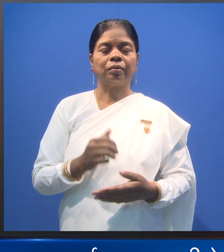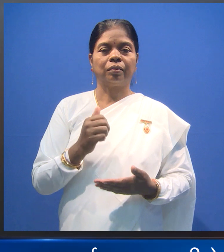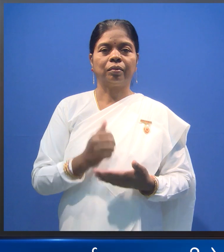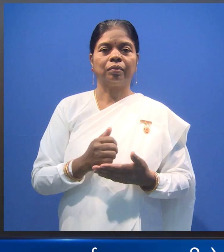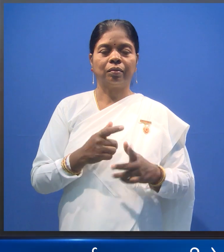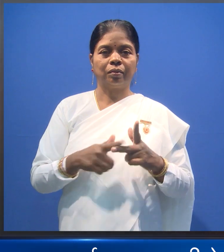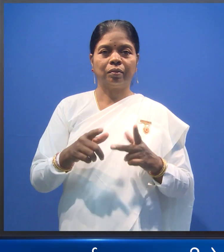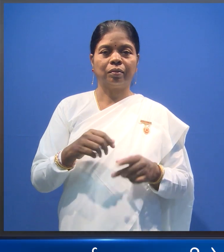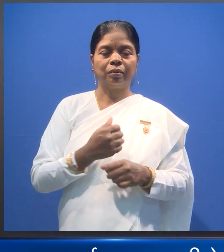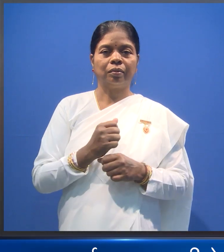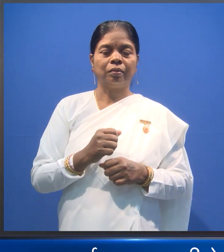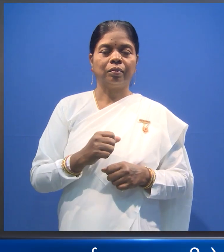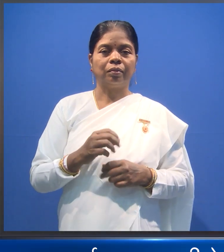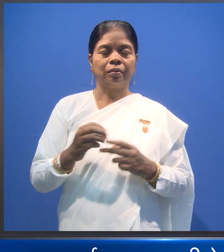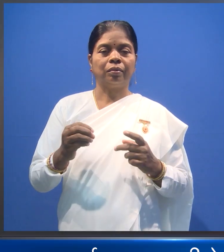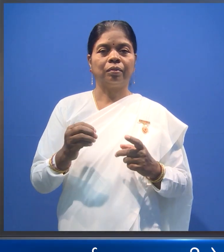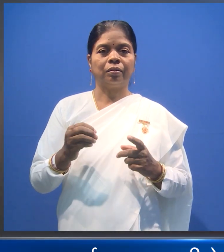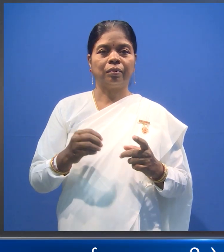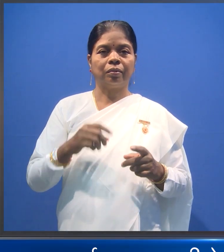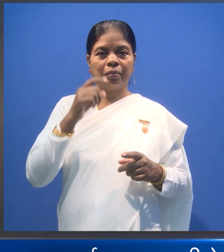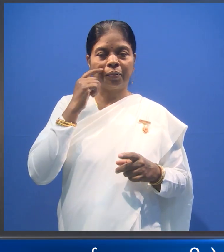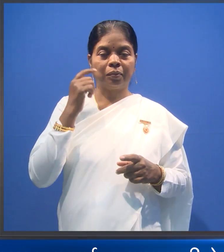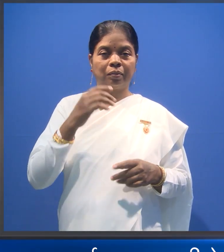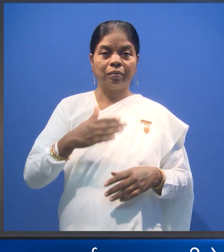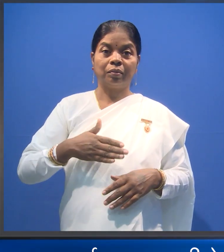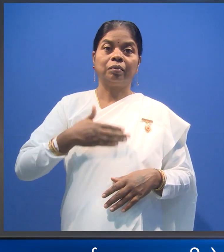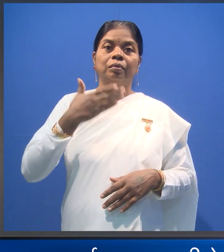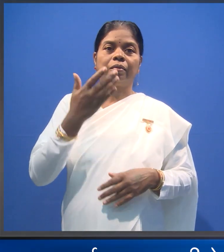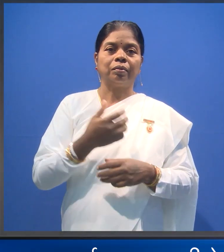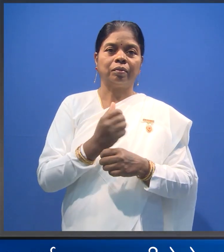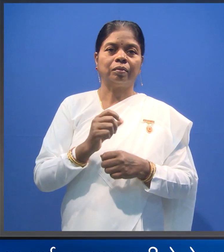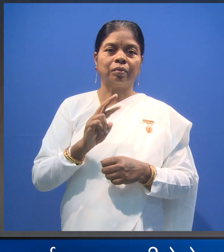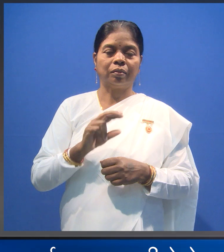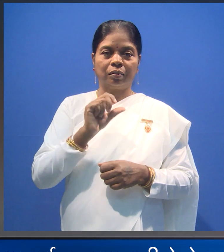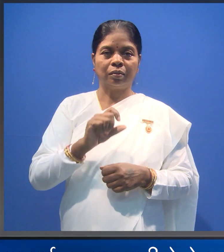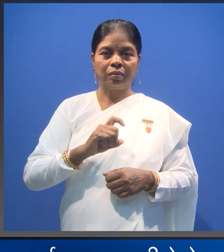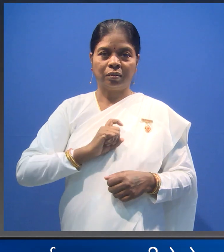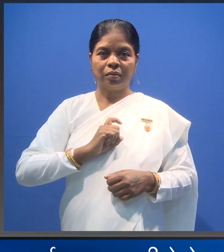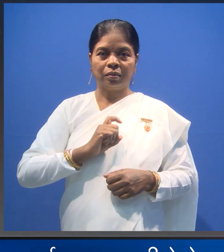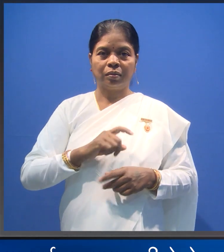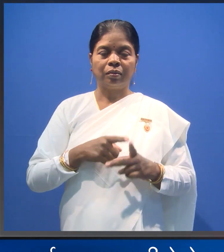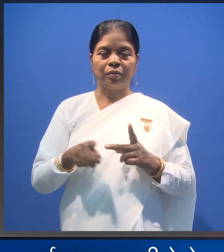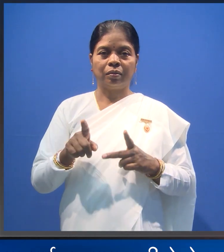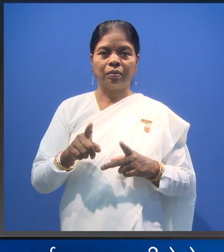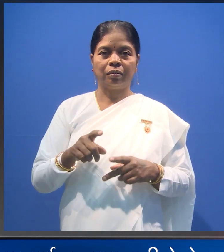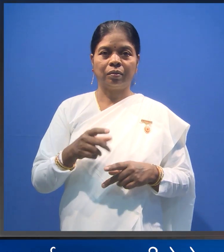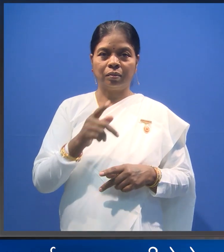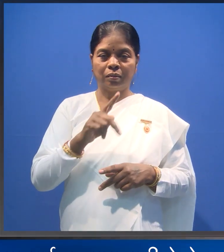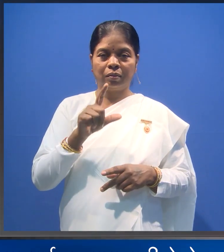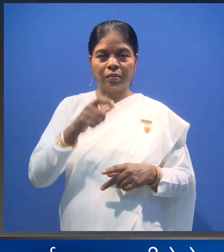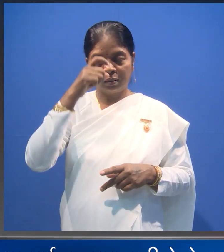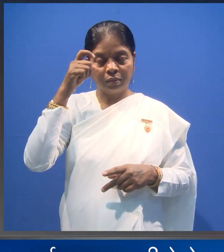पूर्ण करण्यासाठी केलेला प्रयत्न व्यक्तीला संतुष्ट करतो. इच्छा पूर्ण करण्यासाठी केलेला